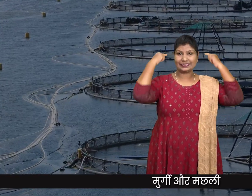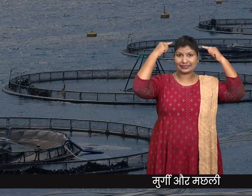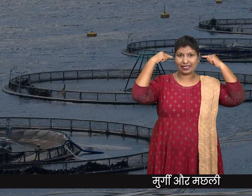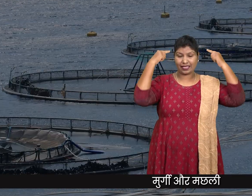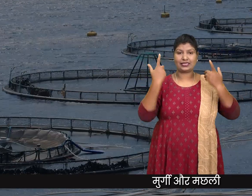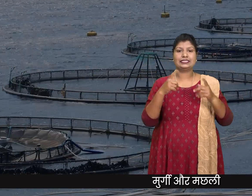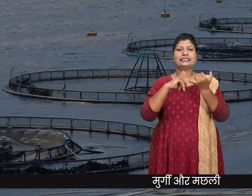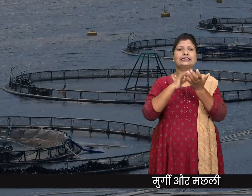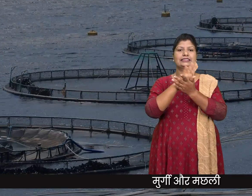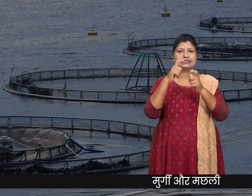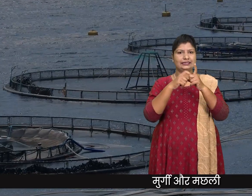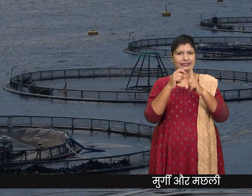मुर्गी और मछली